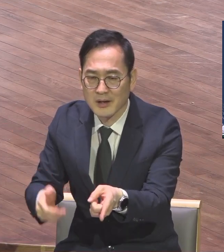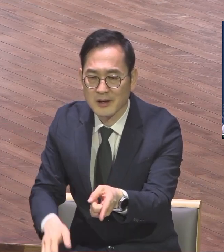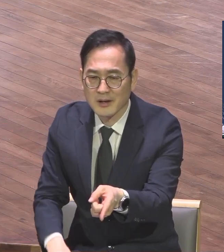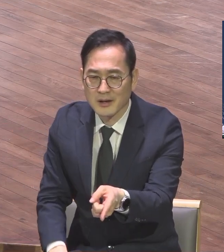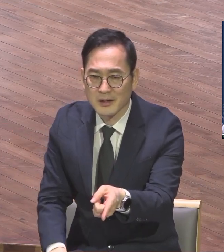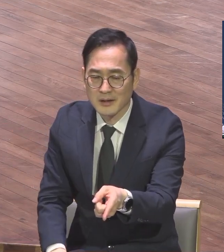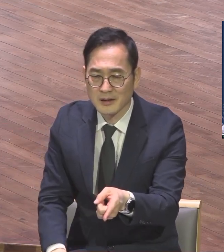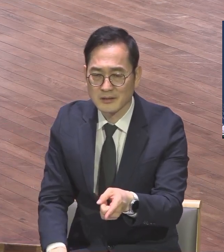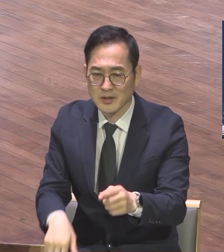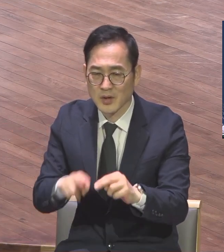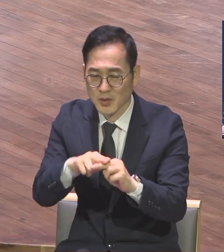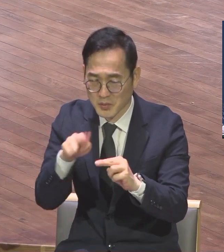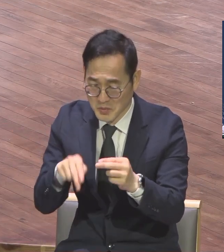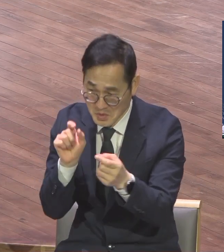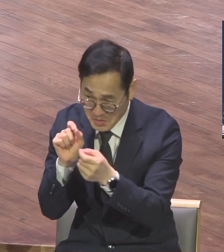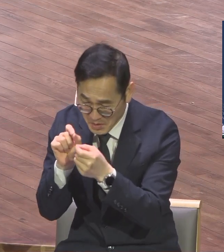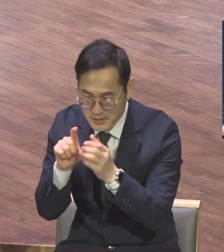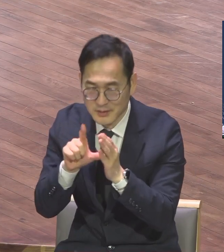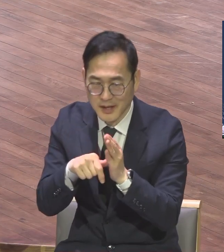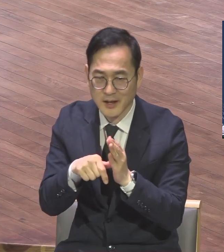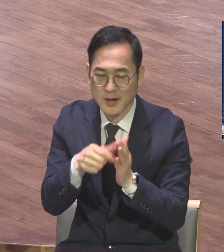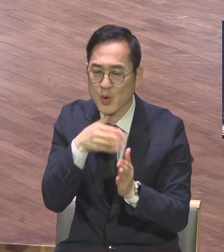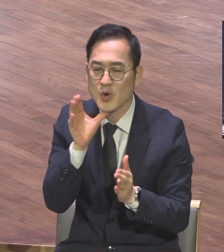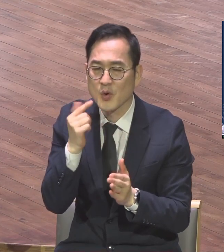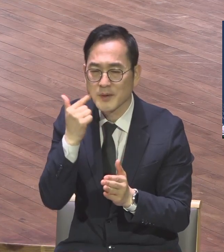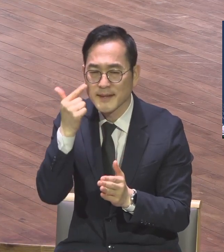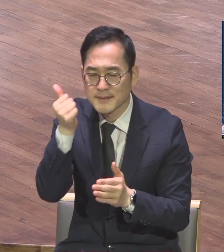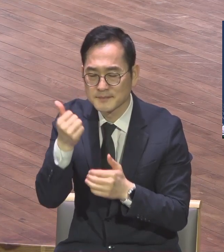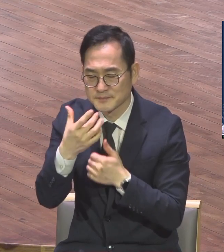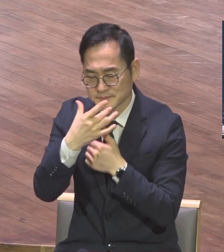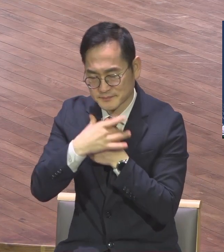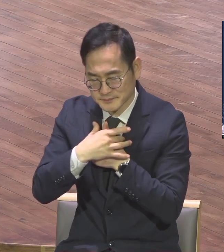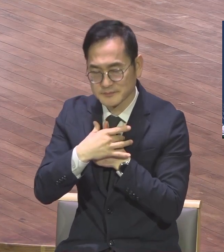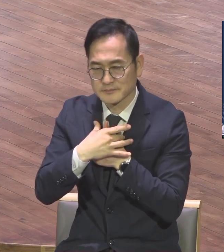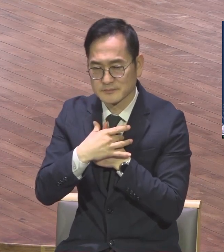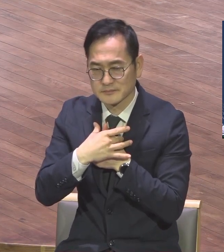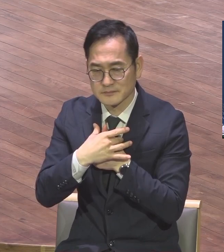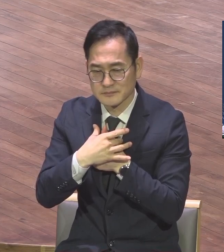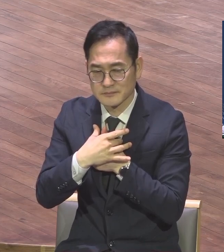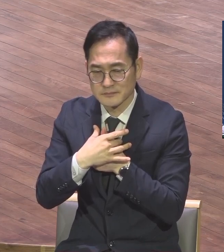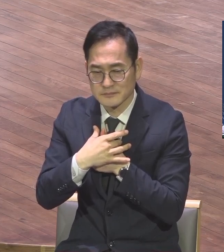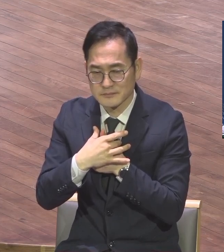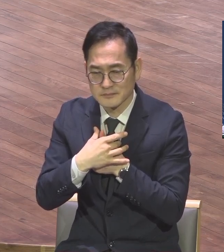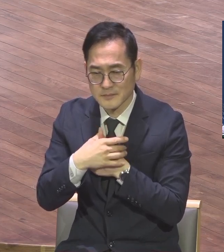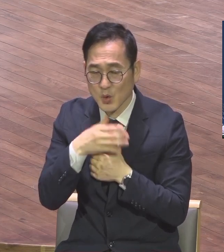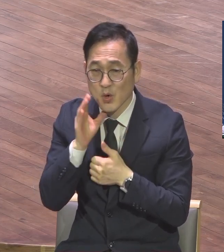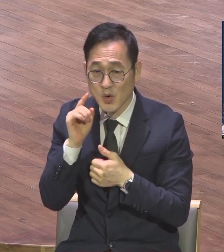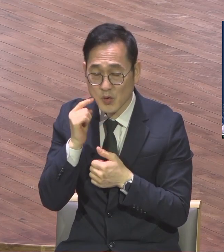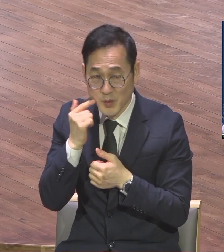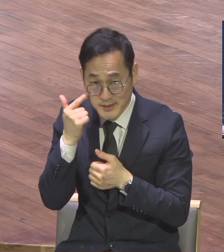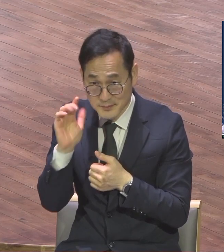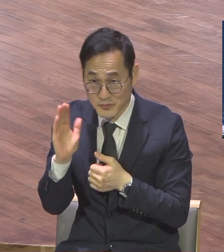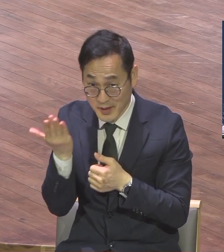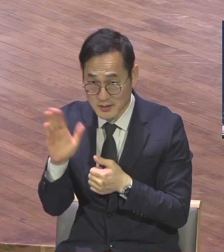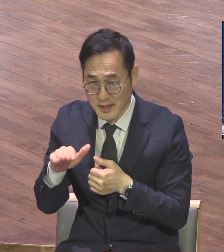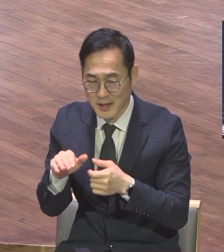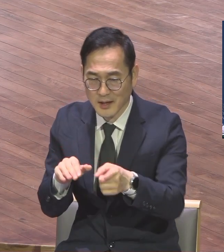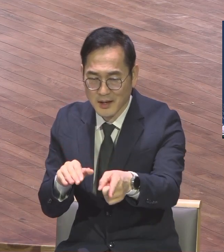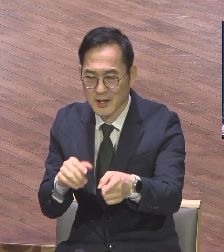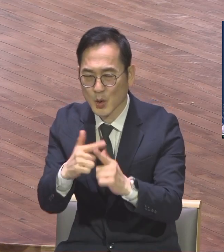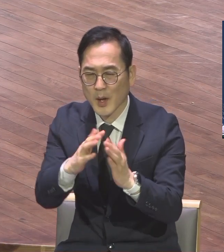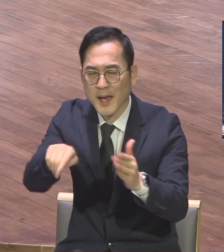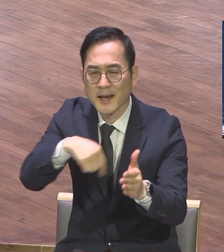말년에는 원로 목사로 저를 추대를 해놓고도 교회 안에서 다락방